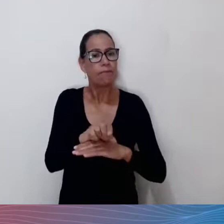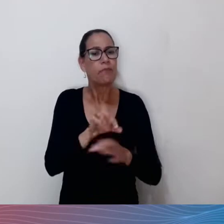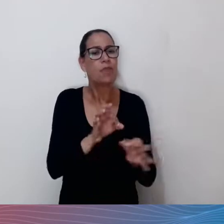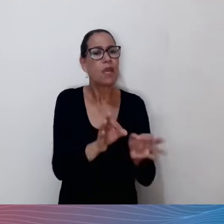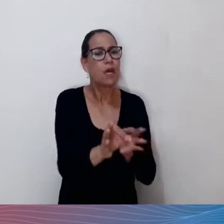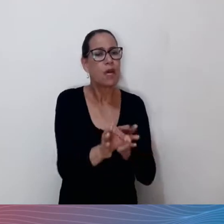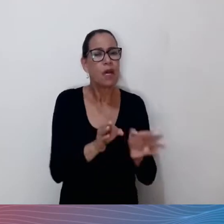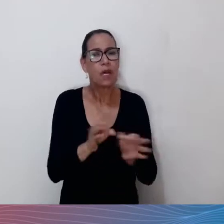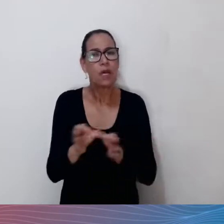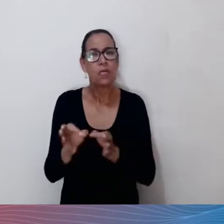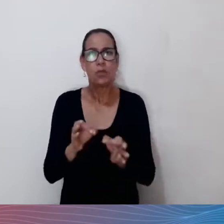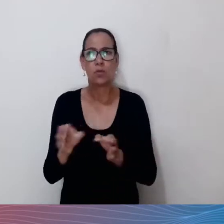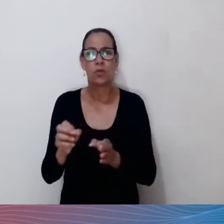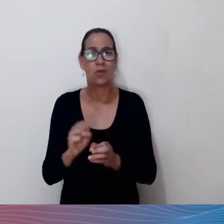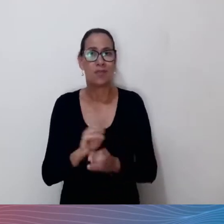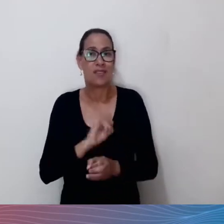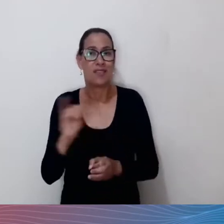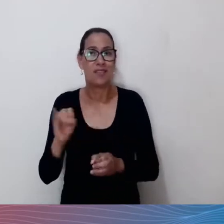está errada.